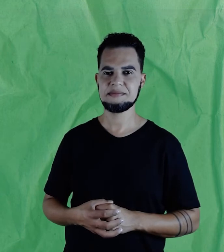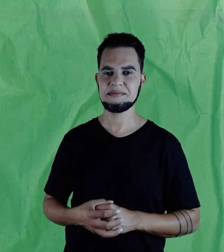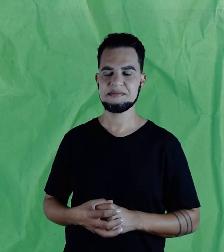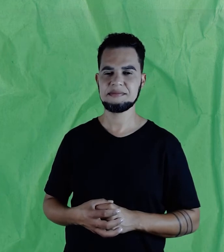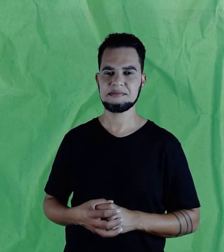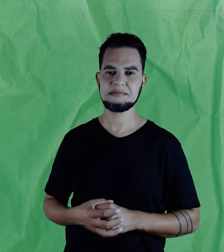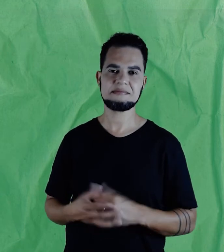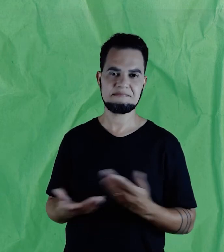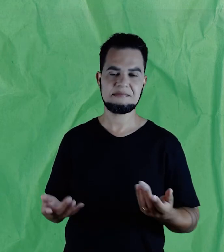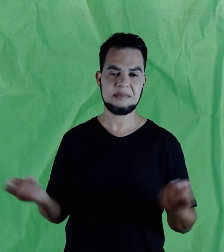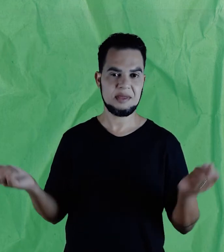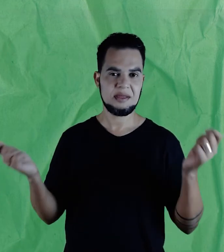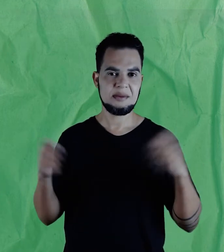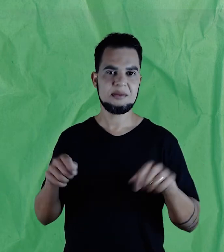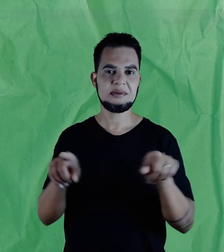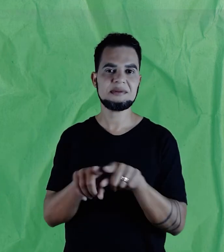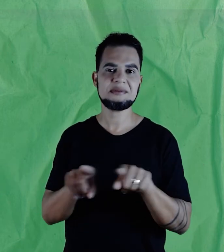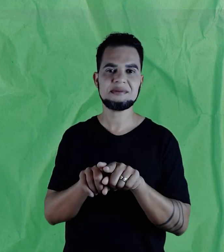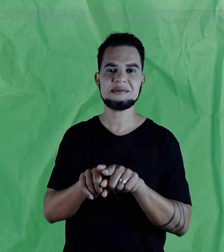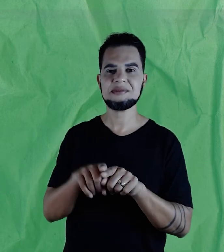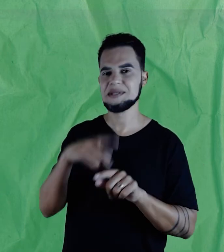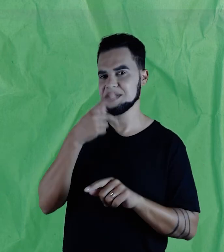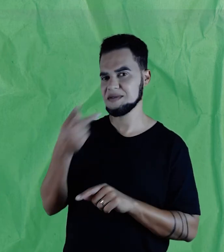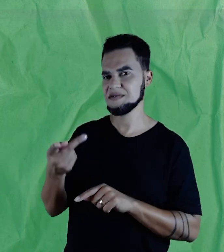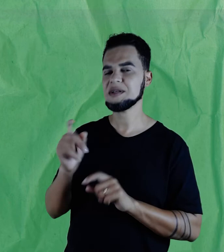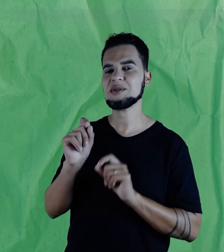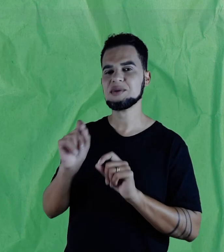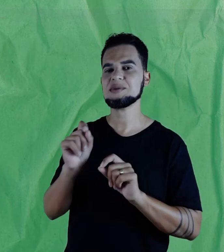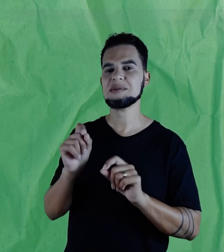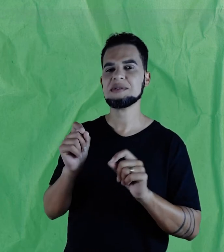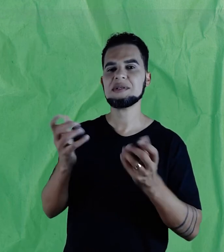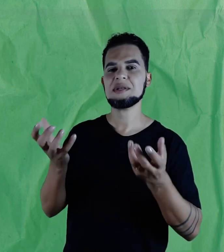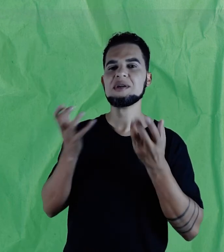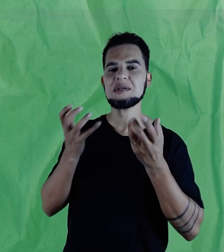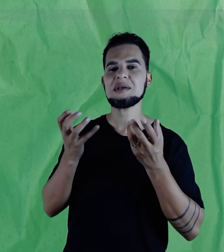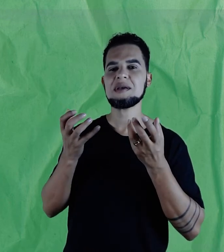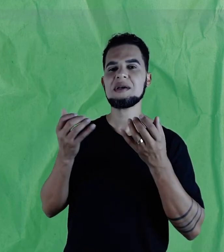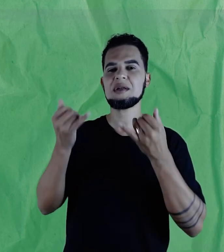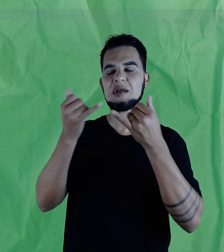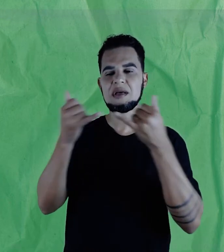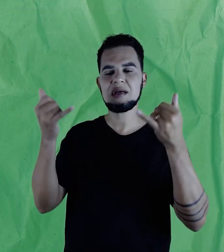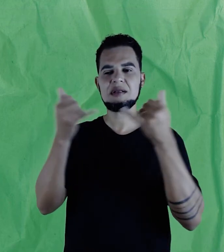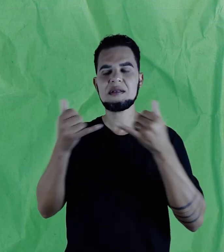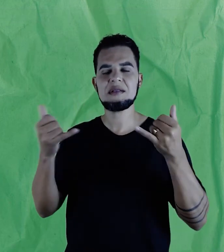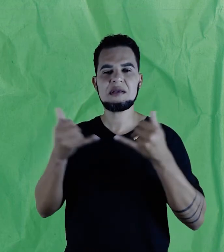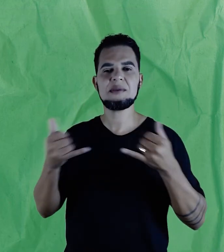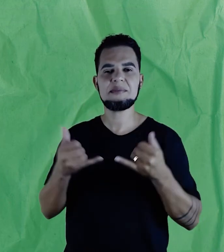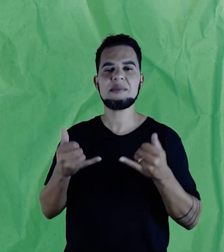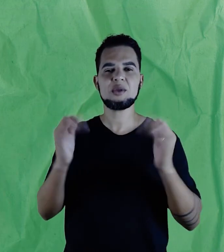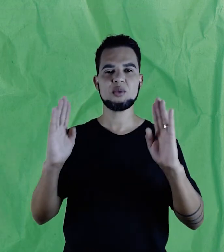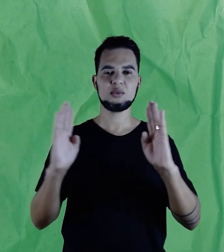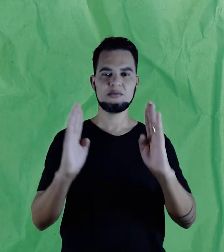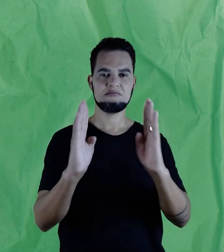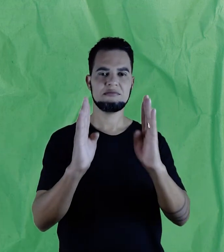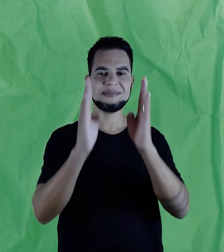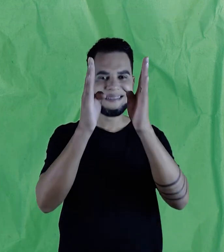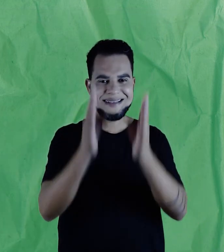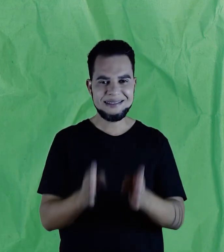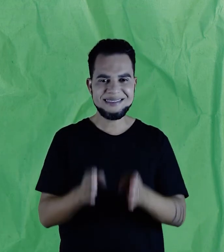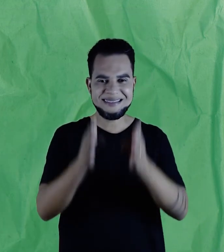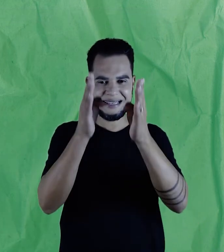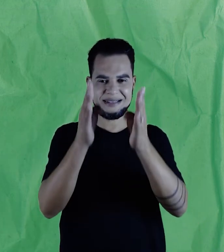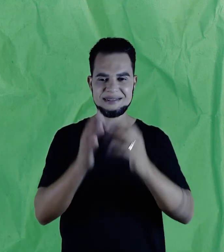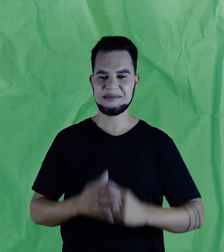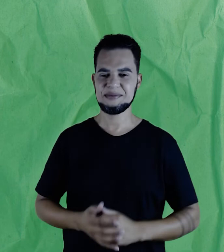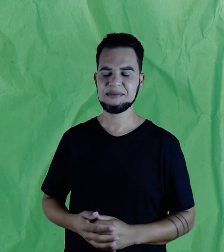E posso estar falando que eu quero um alinhamento centralizado, né, tanto